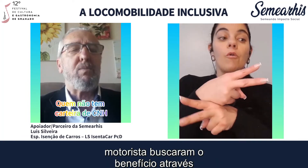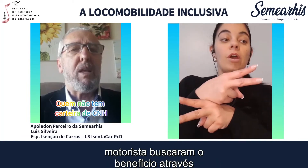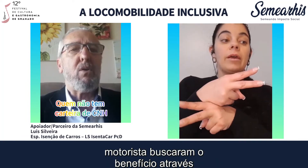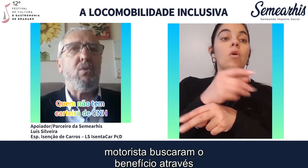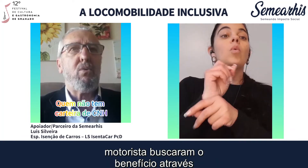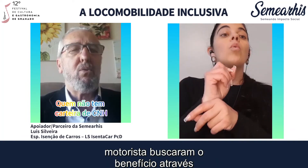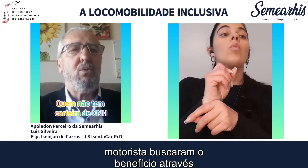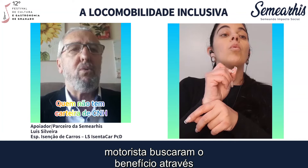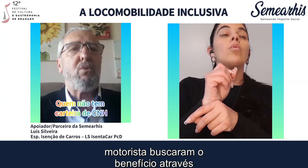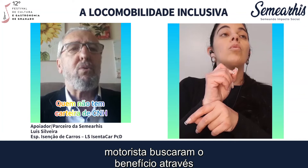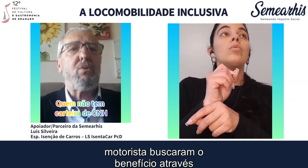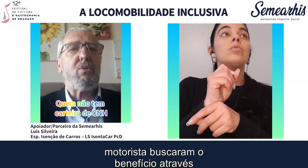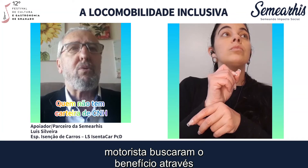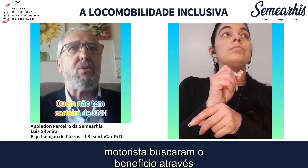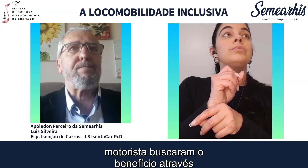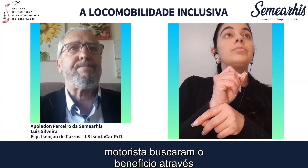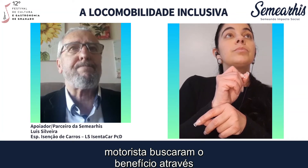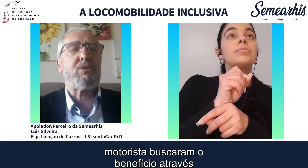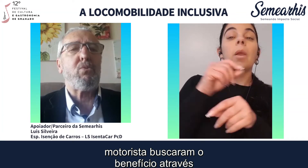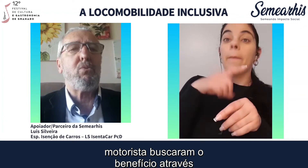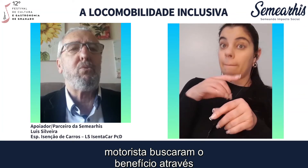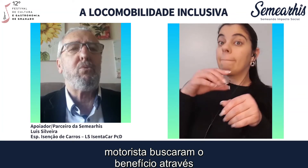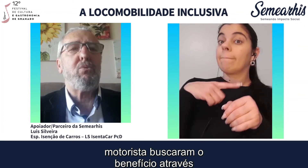buscarão o